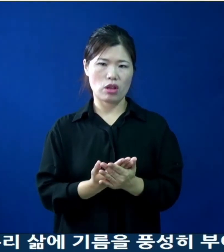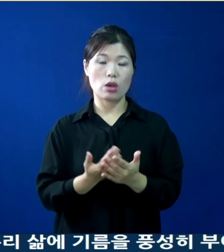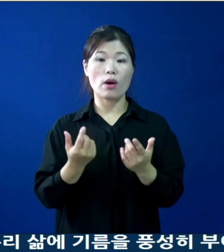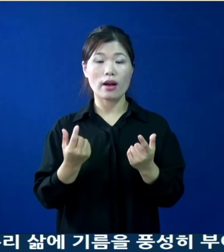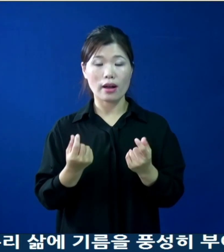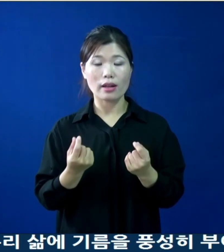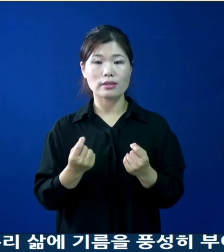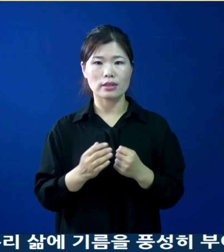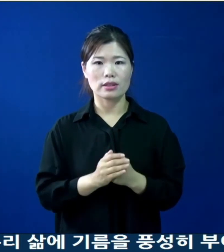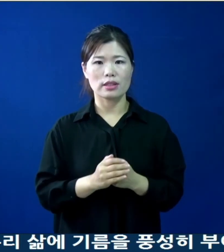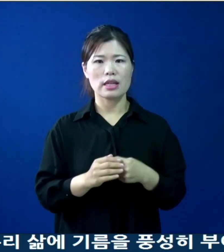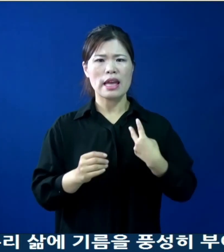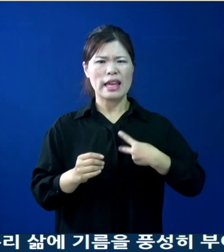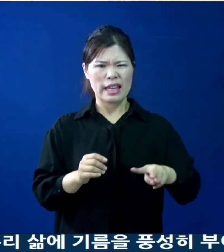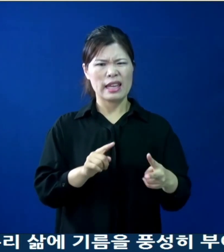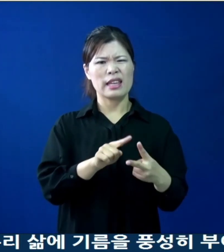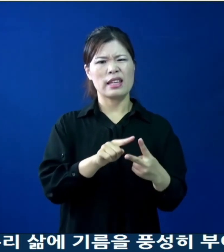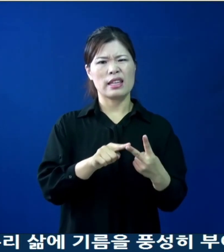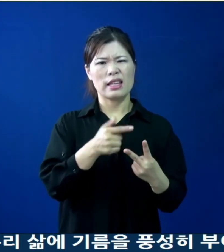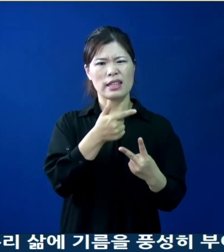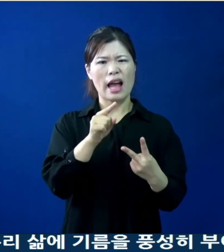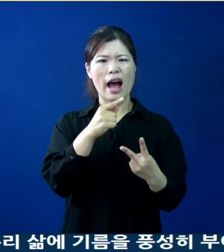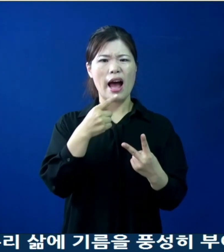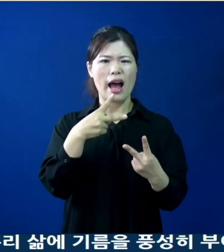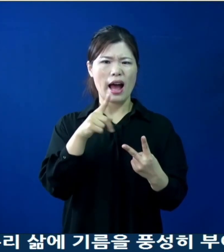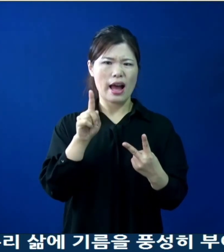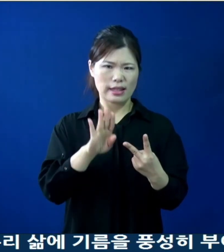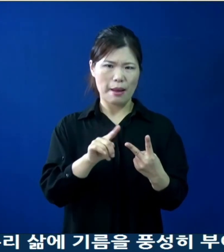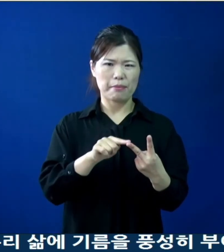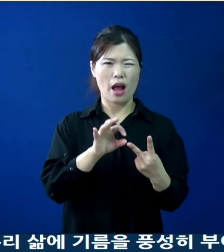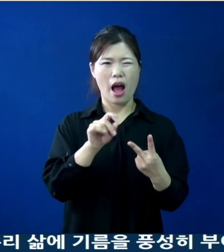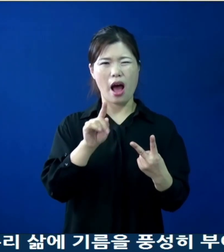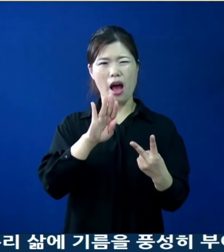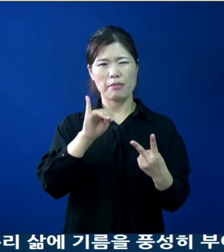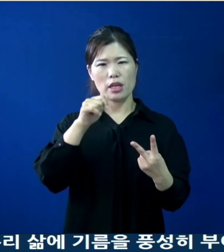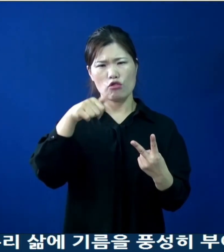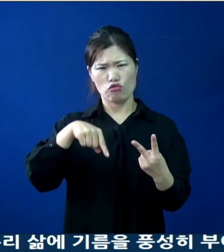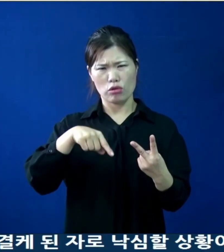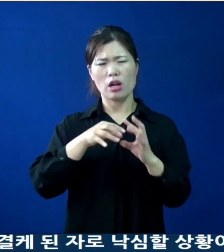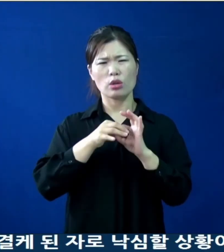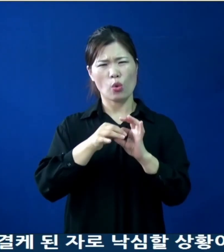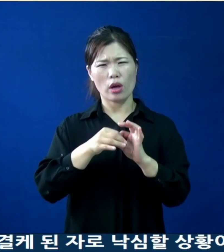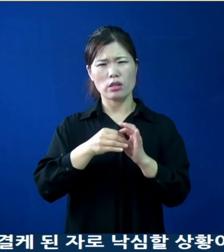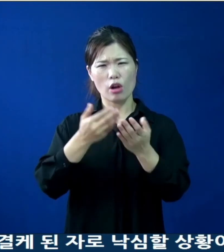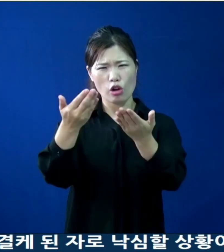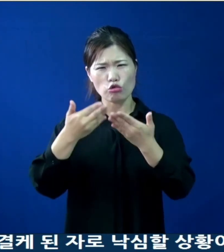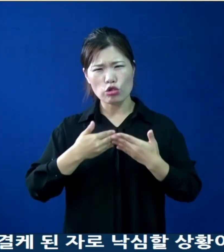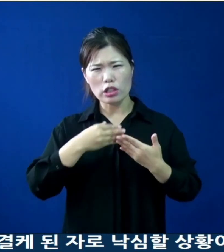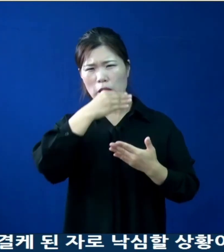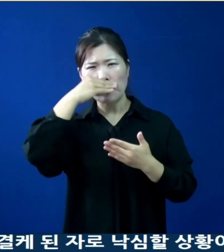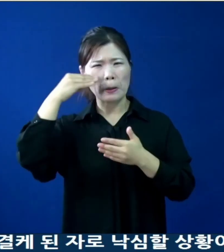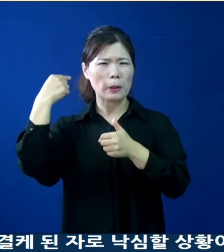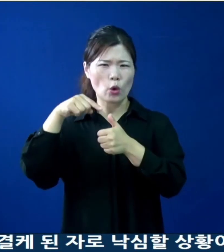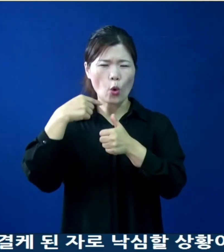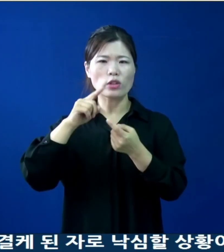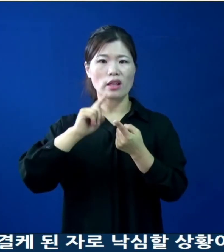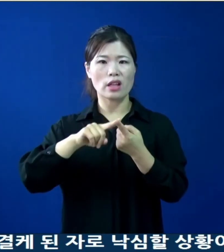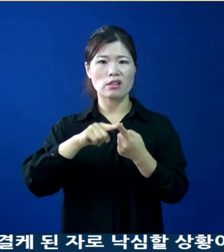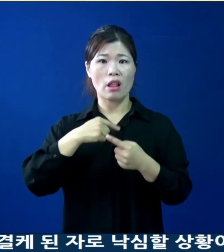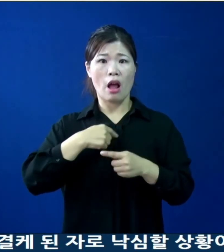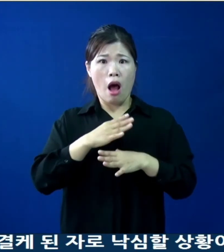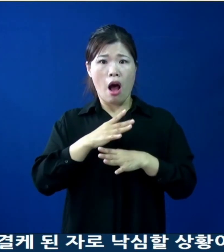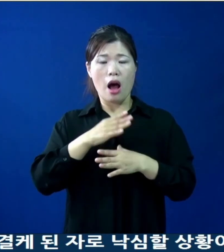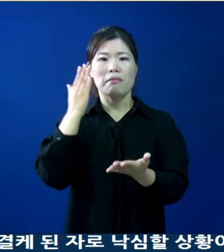오늘 나답과 아비후를 통해서 주신 교훈이 우리를 두려워 떨라는 그런 교훈이 아니라 관유를